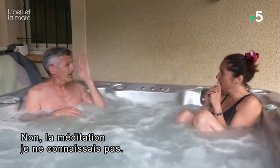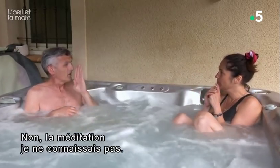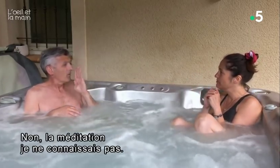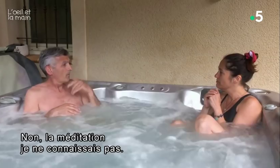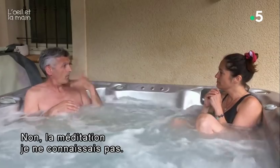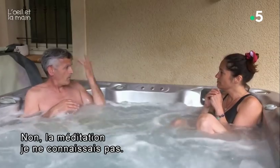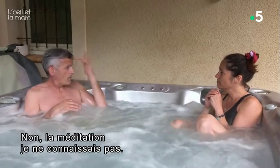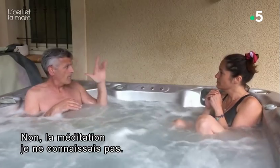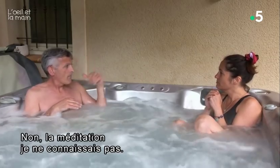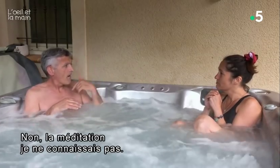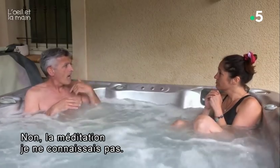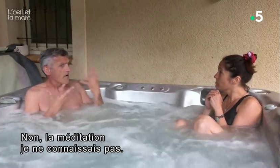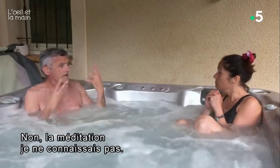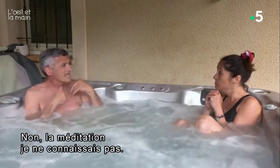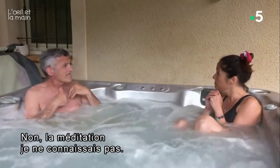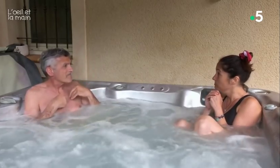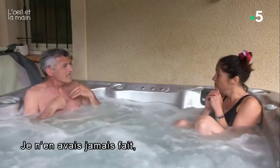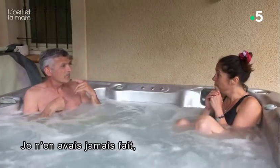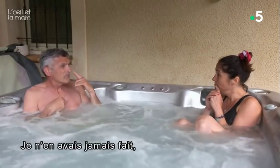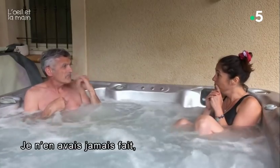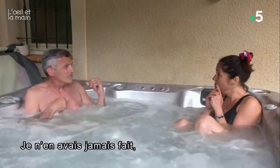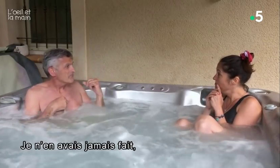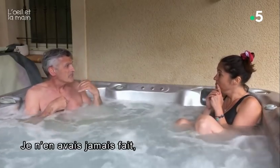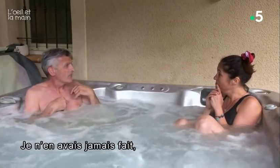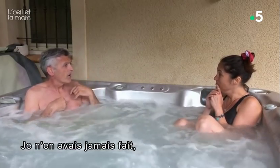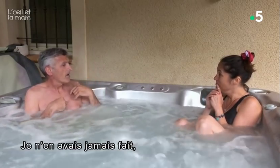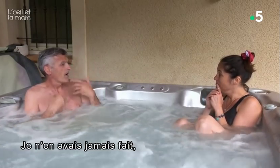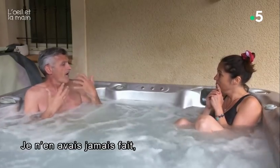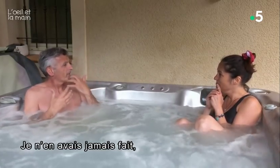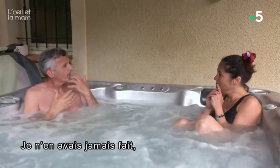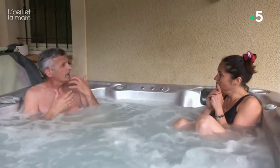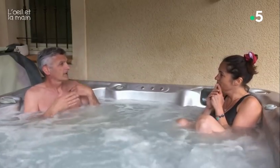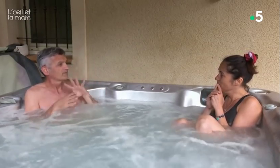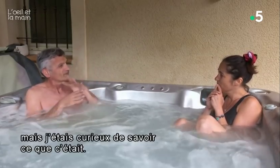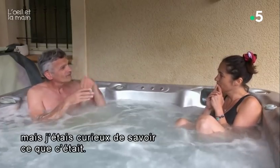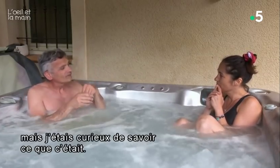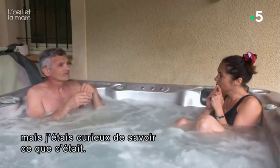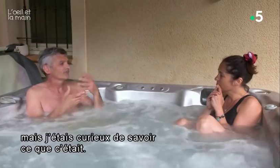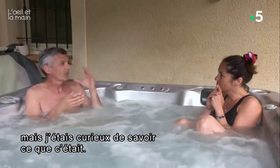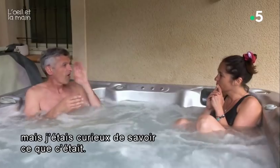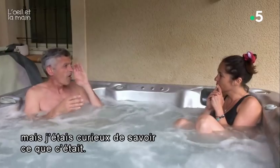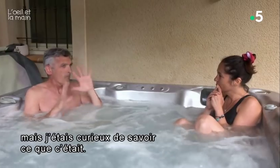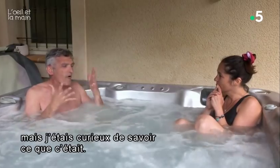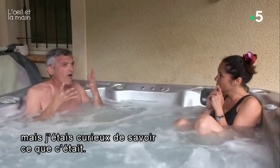Non, la méditation, je ne connaissais pas. J'en avais jamais fait. Mais j'étais curieux de savoir ce que